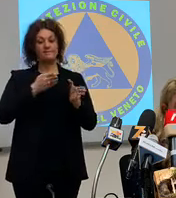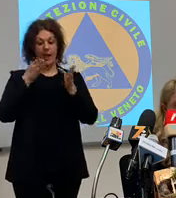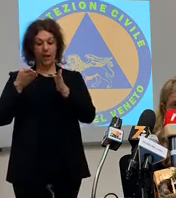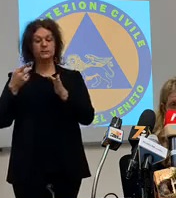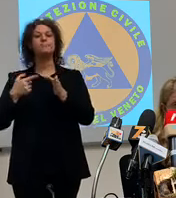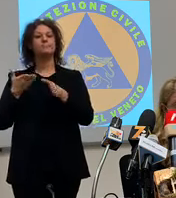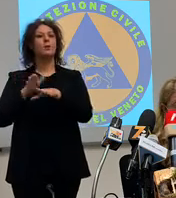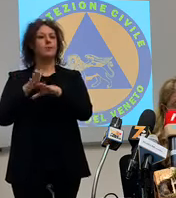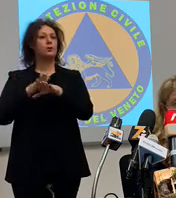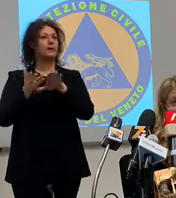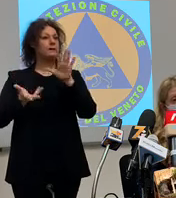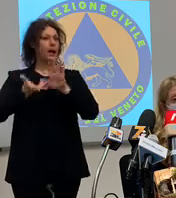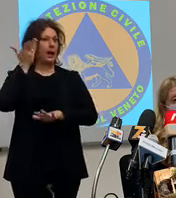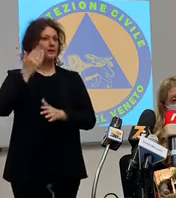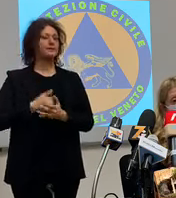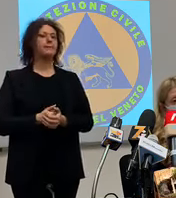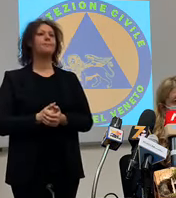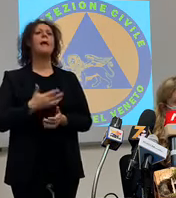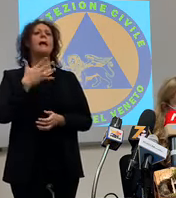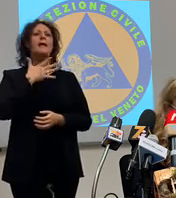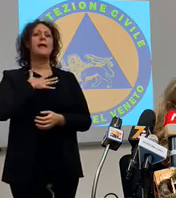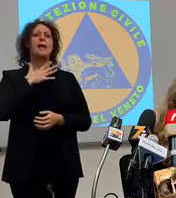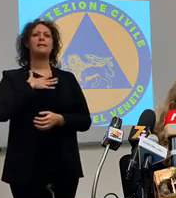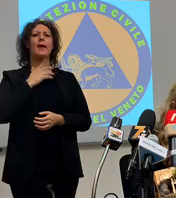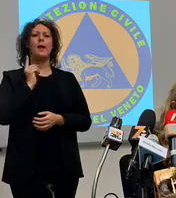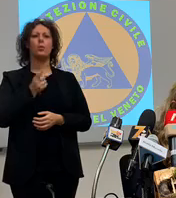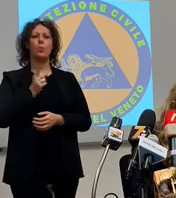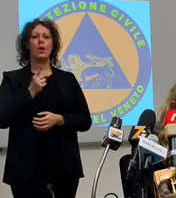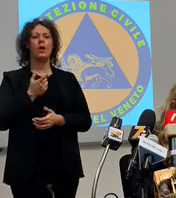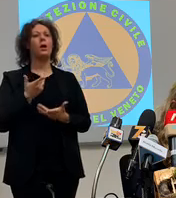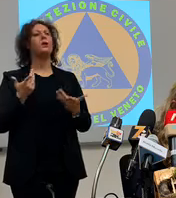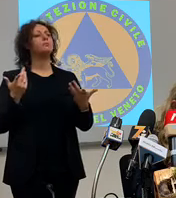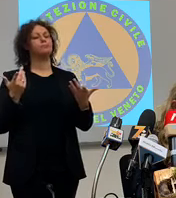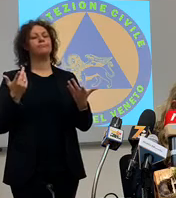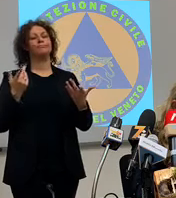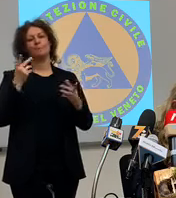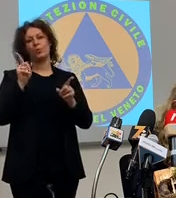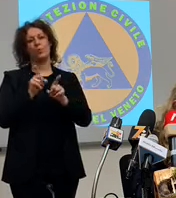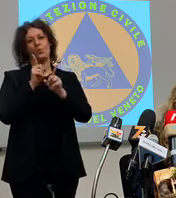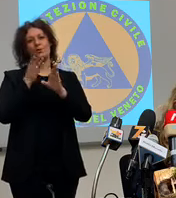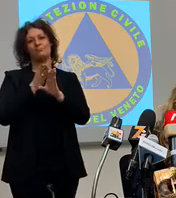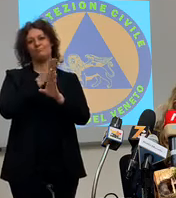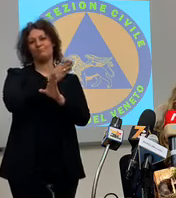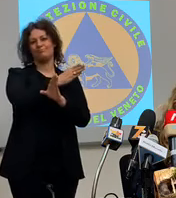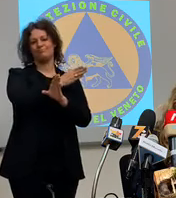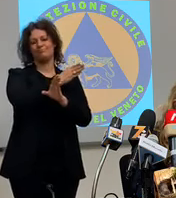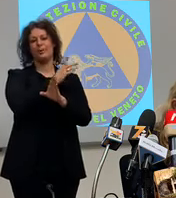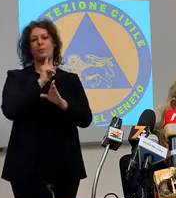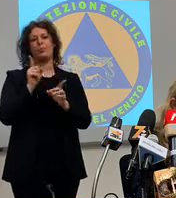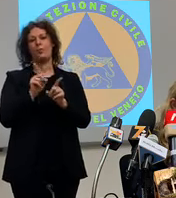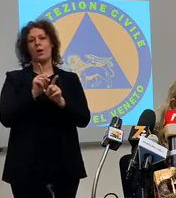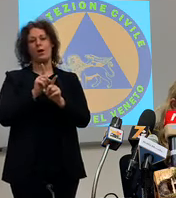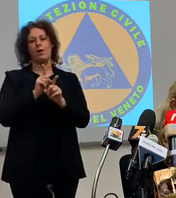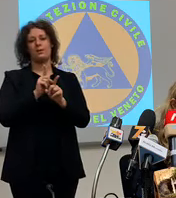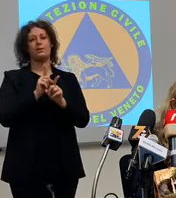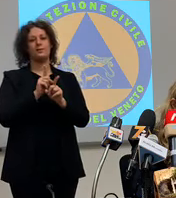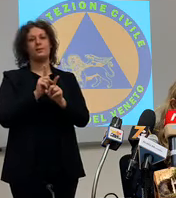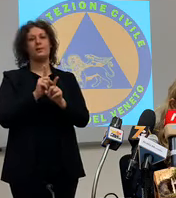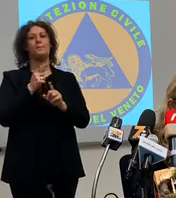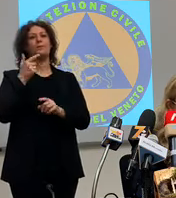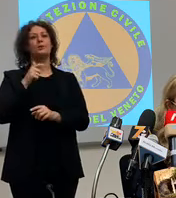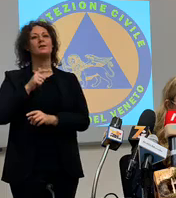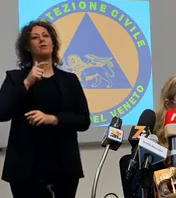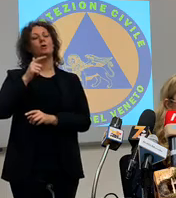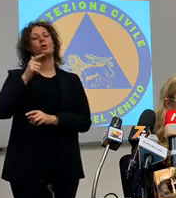per quanto riguarda le fasce d'età ripercorre esattamente quello che abbiamo visto cioè l le condizioni di rischio legate alla